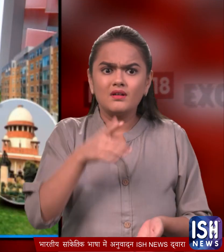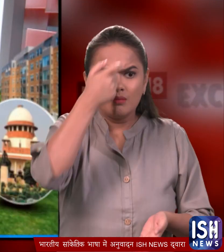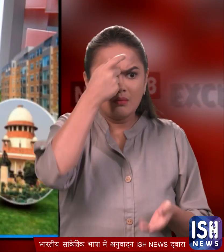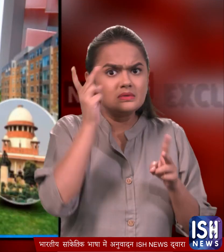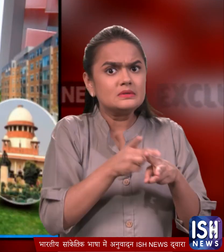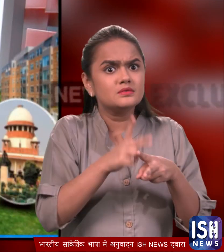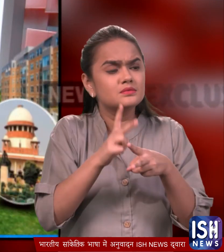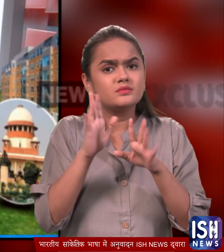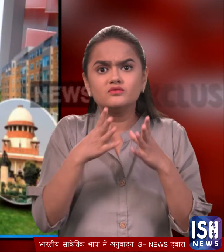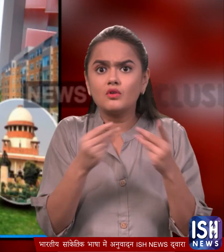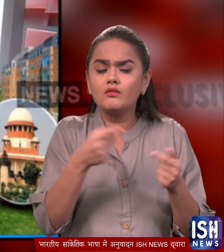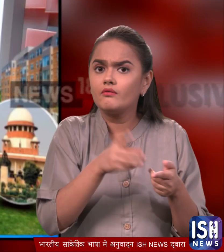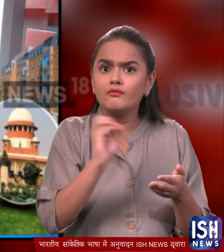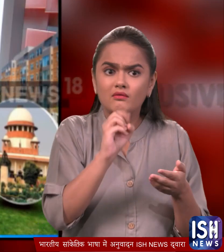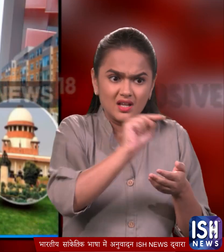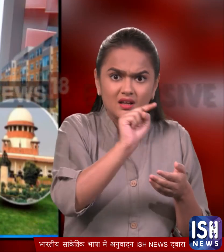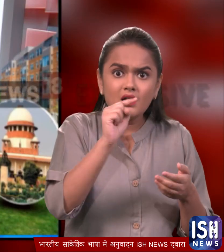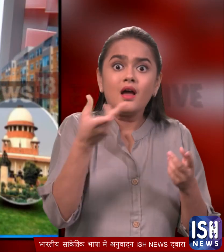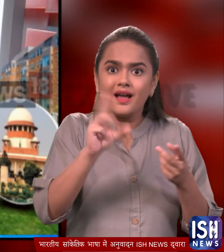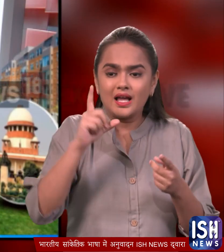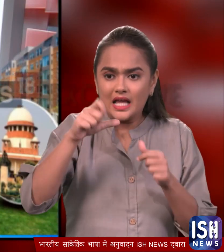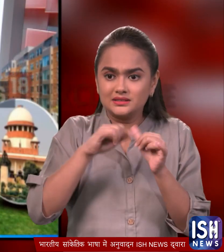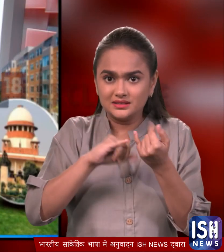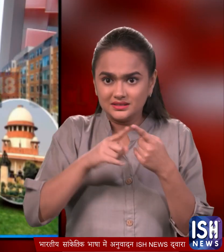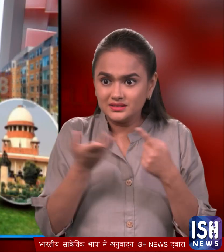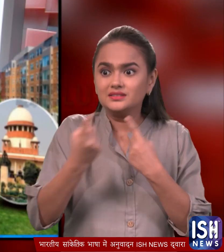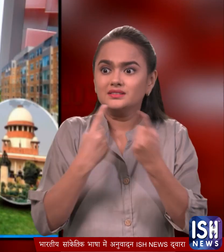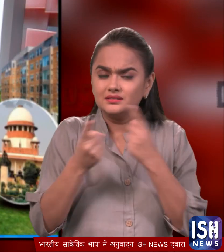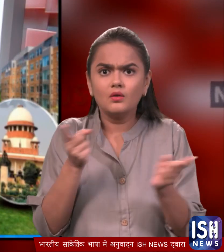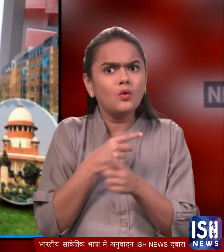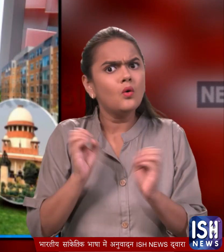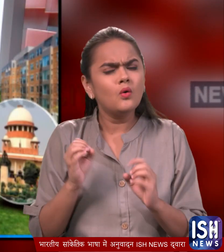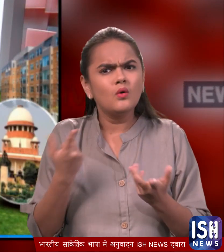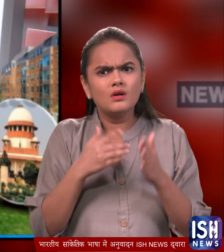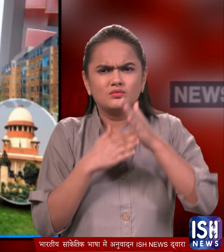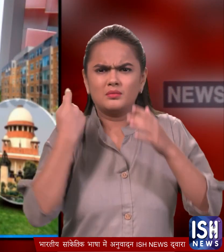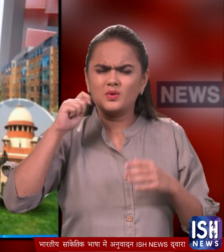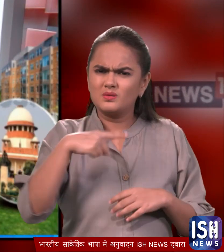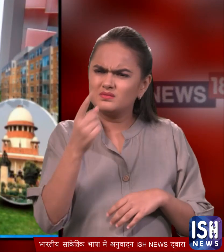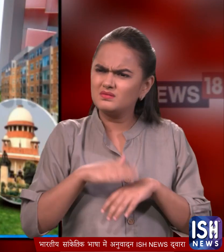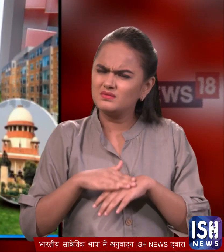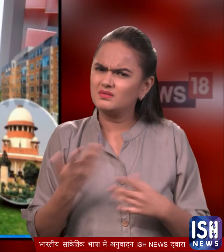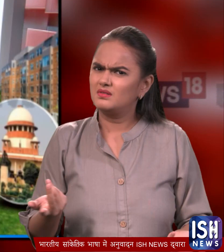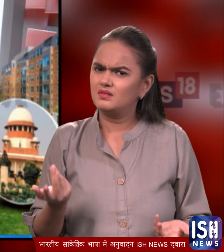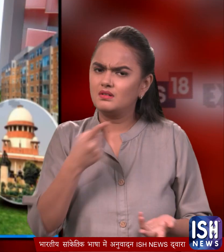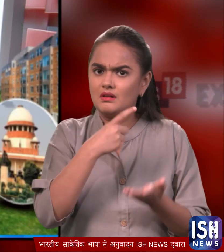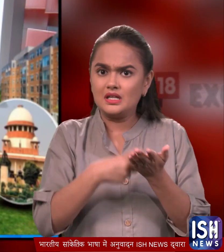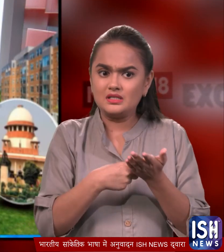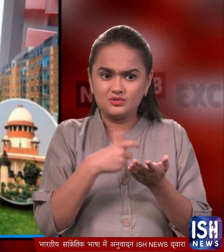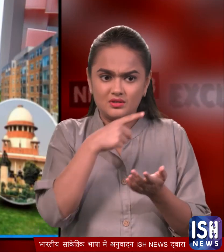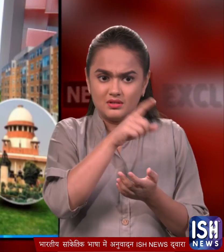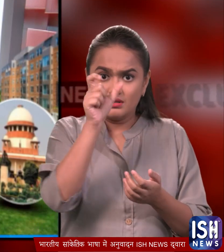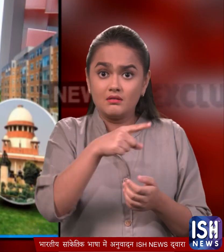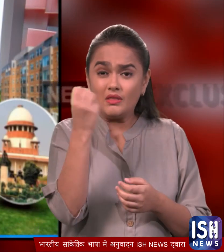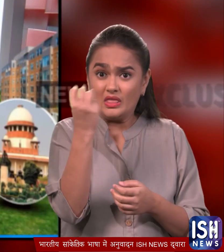उपभोक्ता अदालत में लंबित पड़ी हैं और उन याचिकाओं पर अभी तक ठीक से सुनवाई भी नहीं हुई, जिस पर सुप्रीम कोर्ट ने नाराजगी जताते हुए